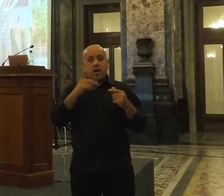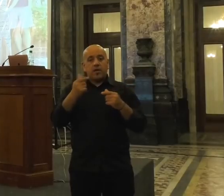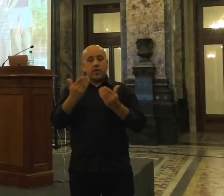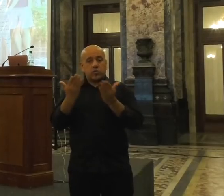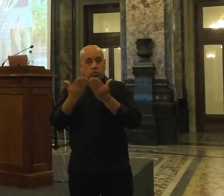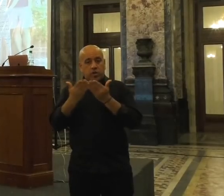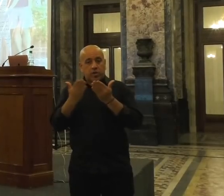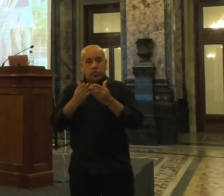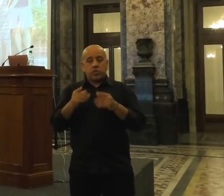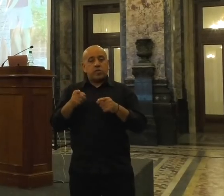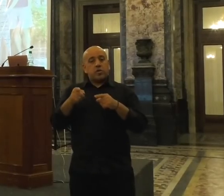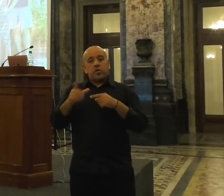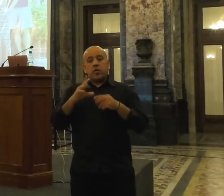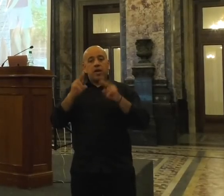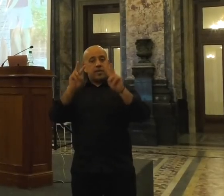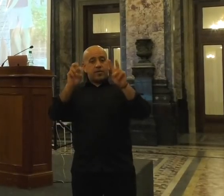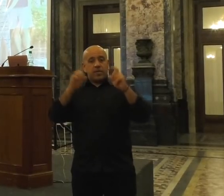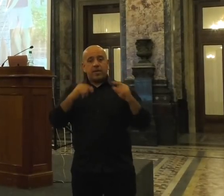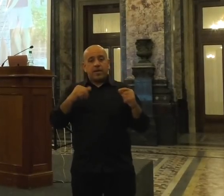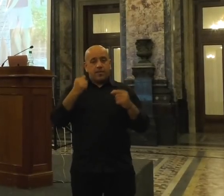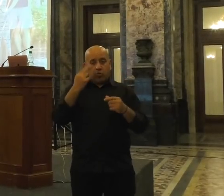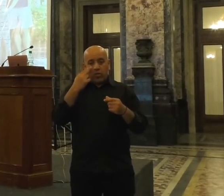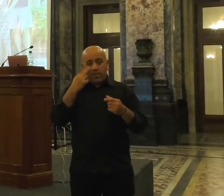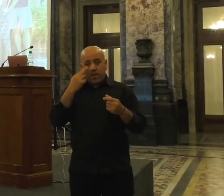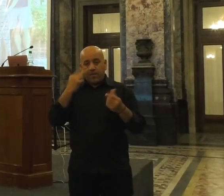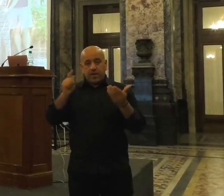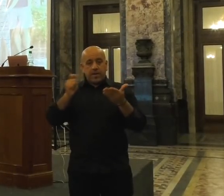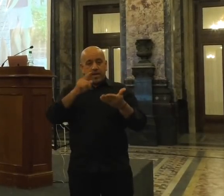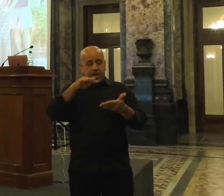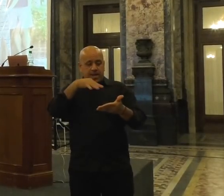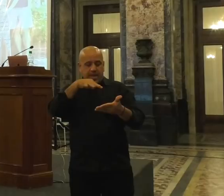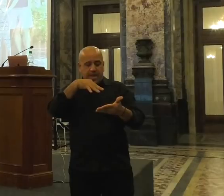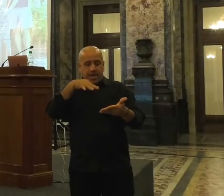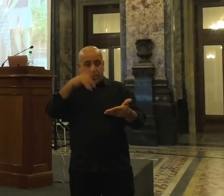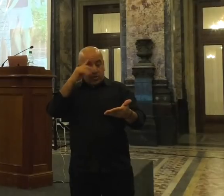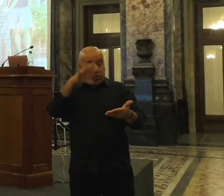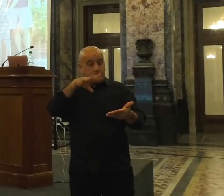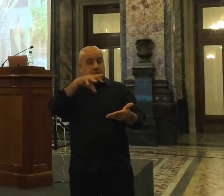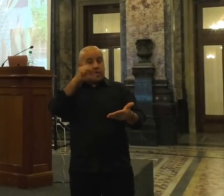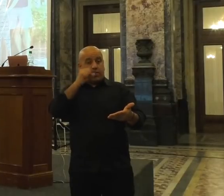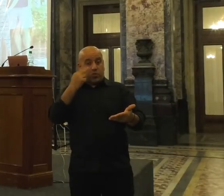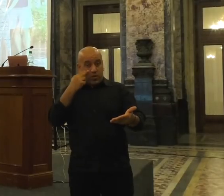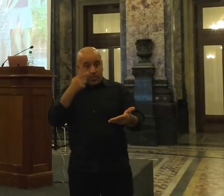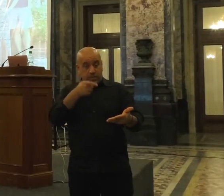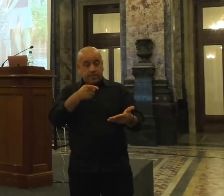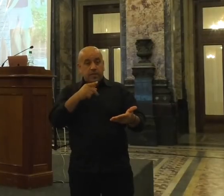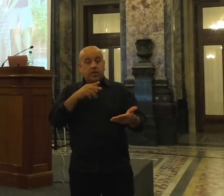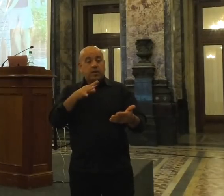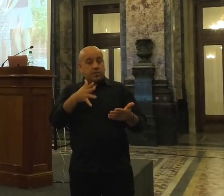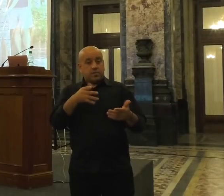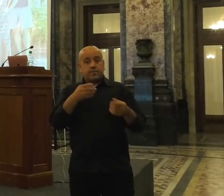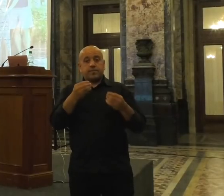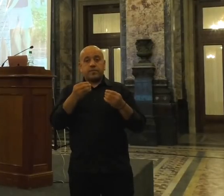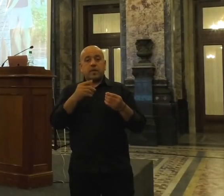ejemplo, tiene mucha investigación con dislexia. Como tú sabes perfectamente bien, algunos problemas en algunas personas, los problemas se deben más